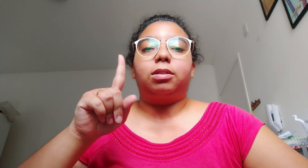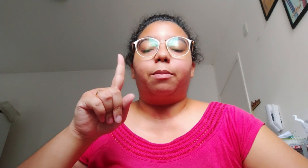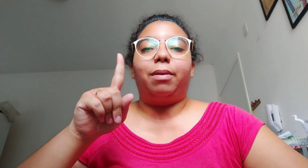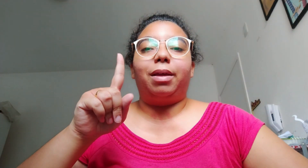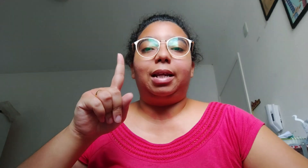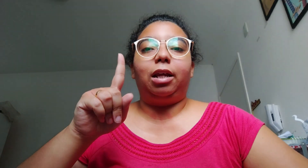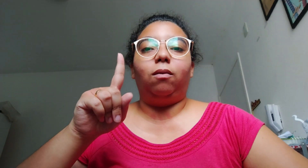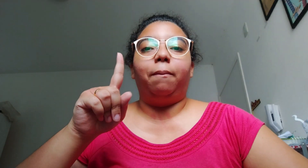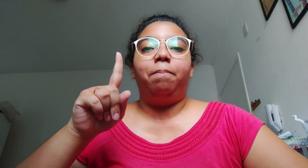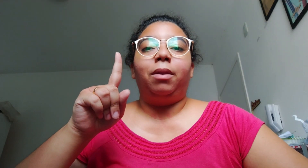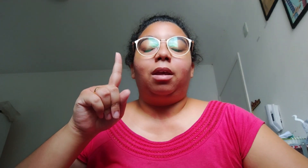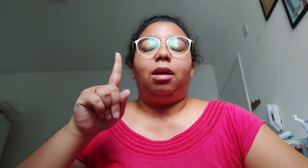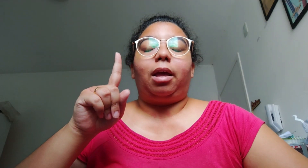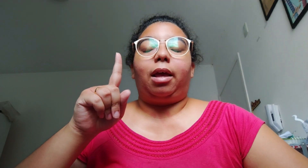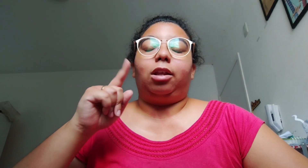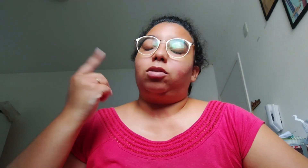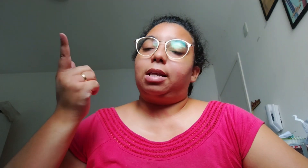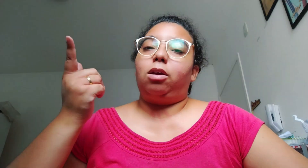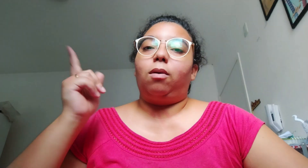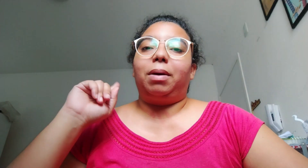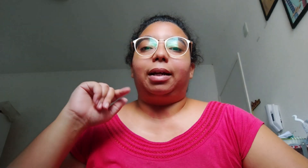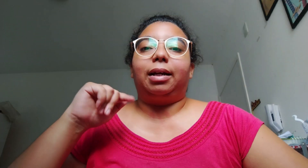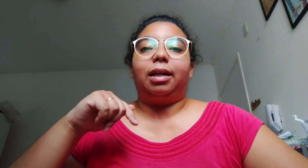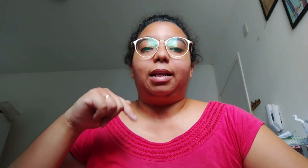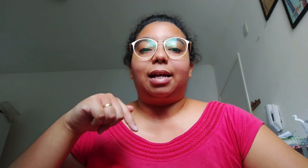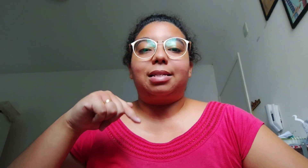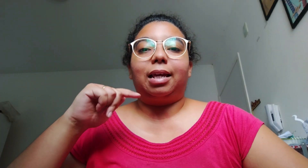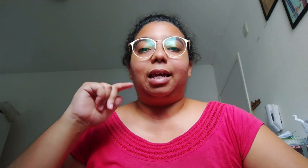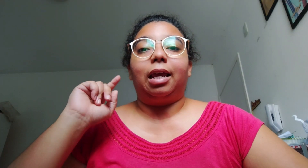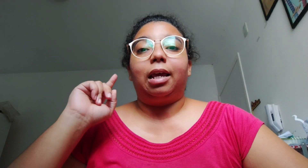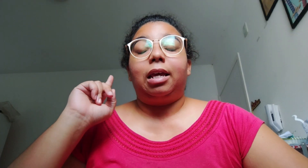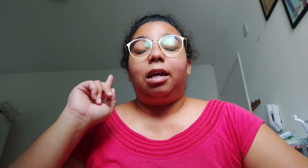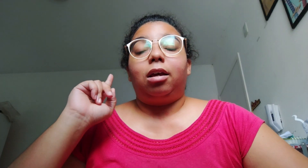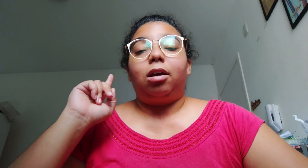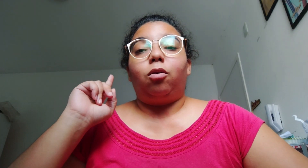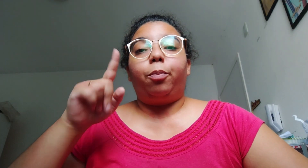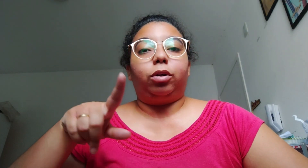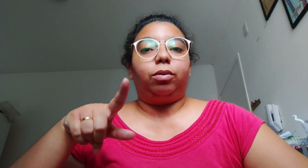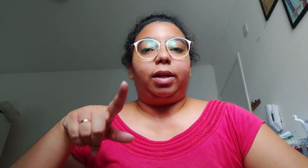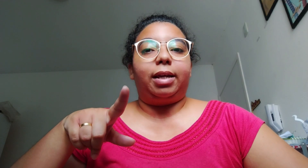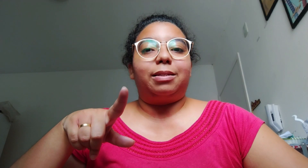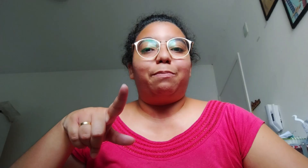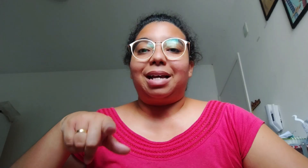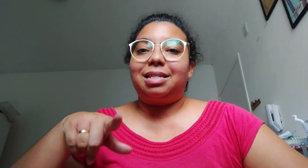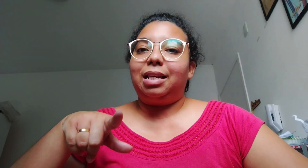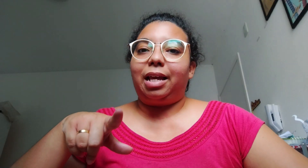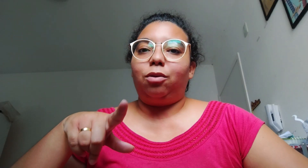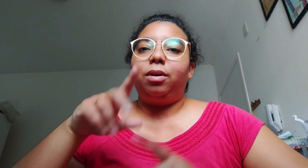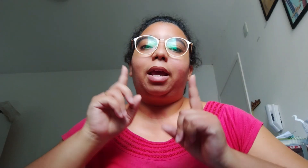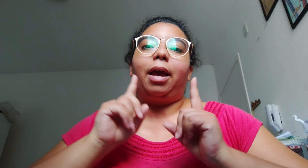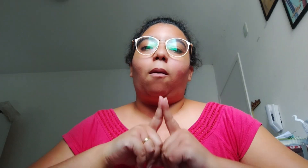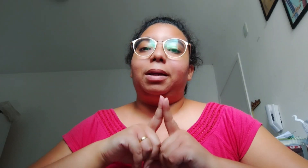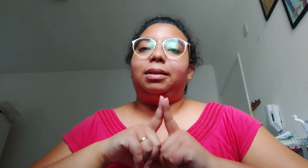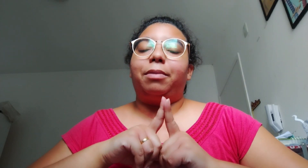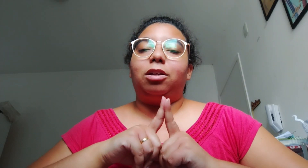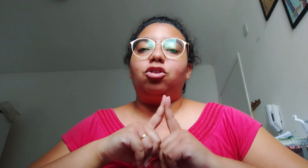primeira língua, nossa língua materna, quem nasce aqui, o português brasileiro, que é completamente